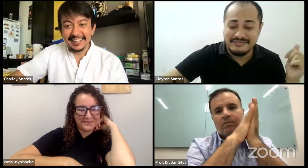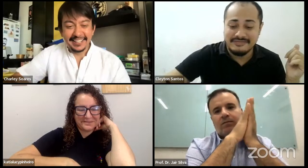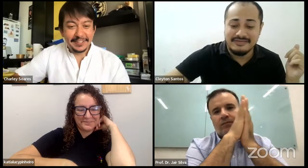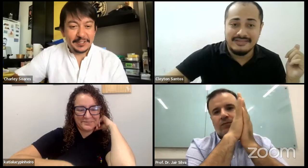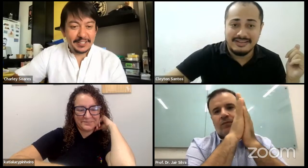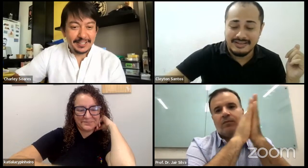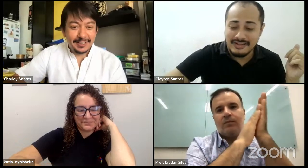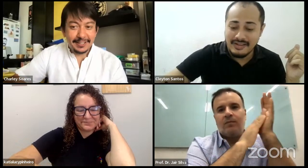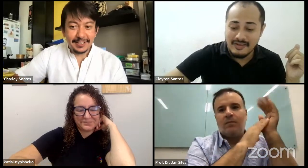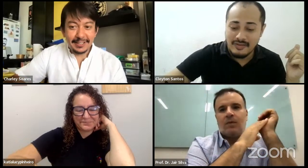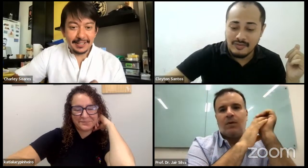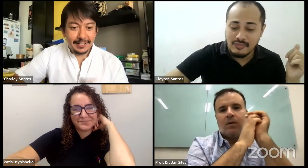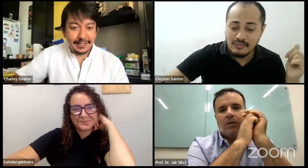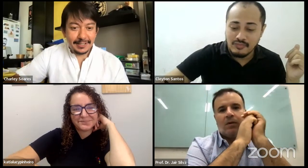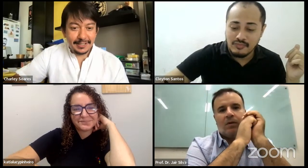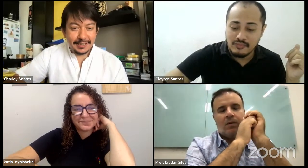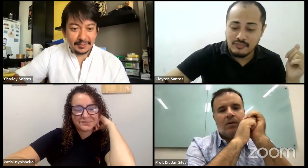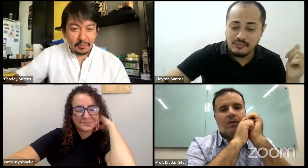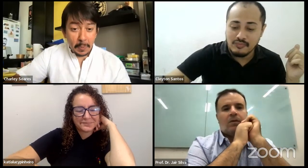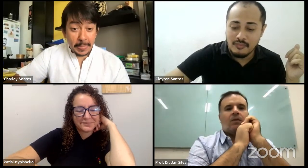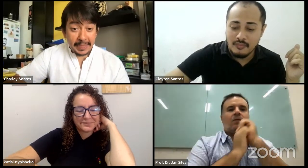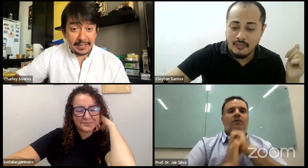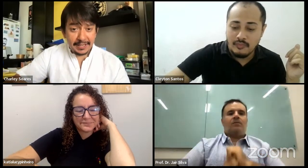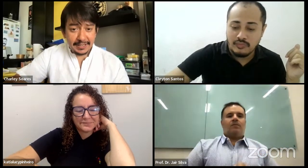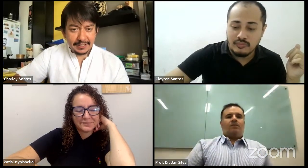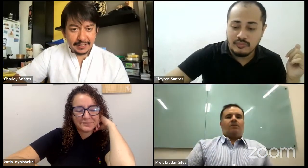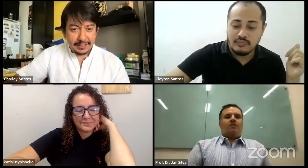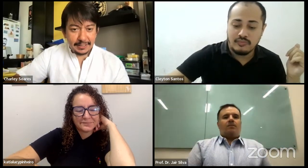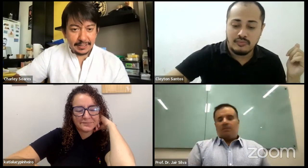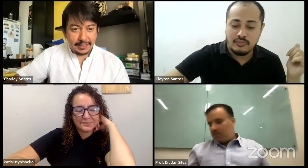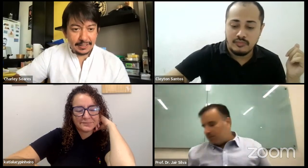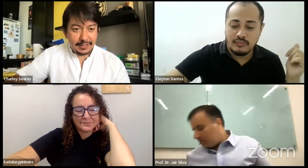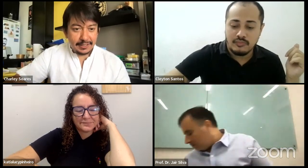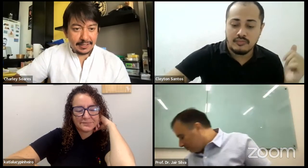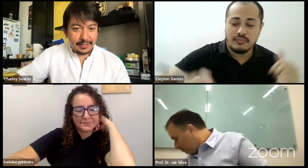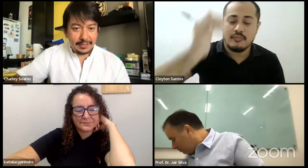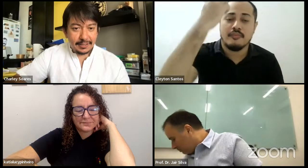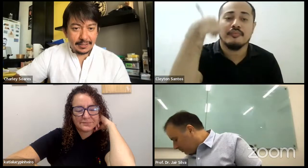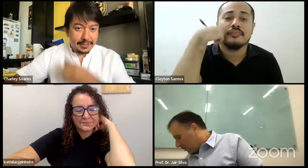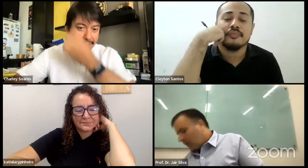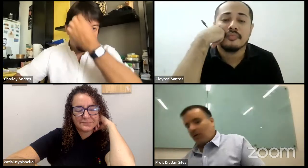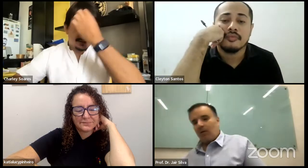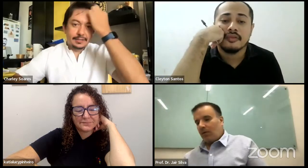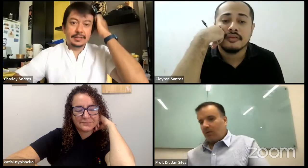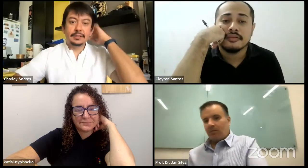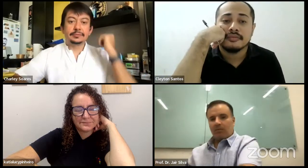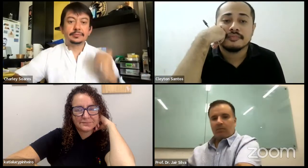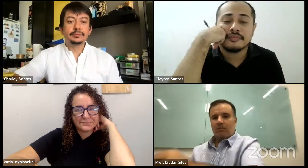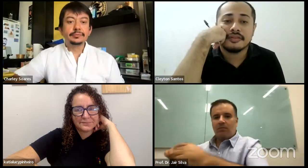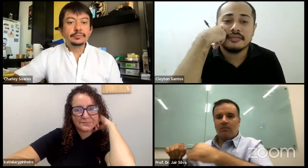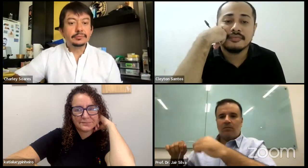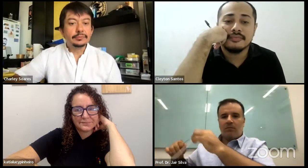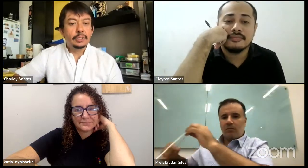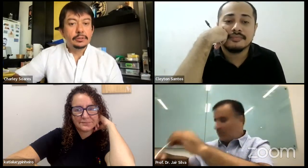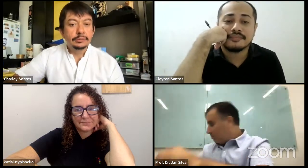as terminologias, né? Mas seria só um pequeno detalhe para você analisar depois.